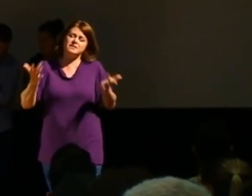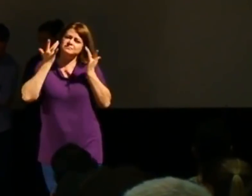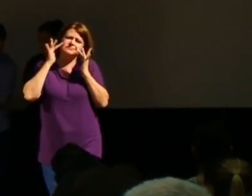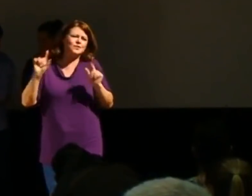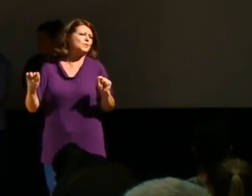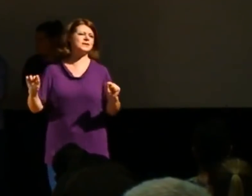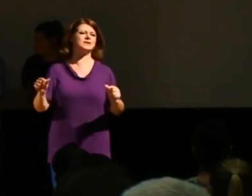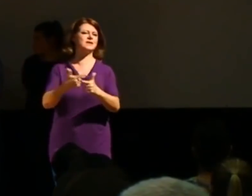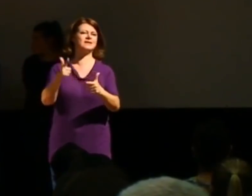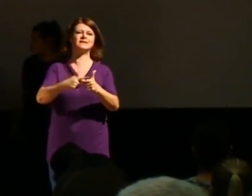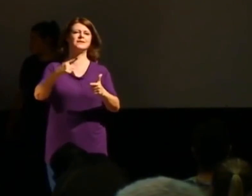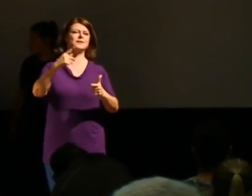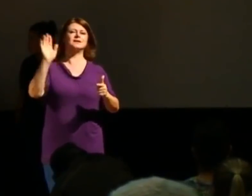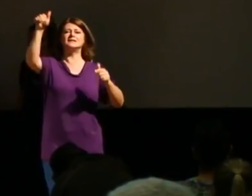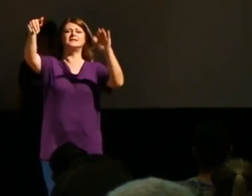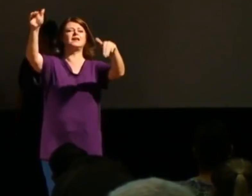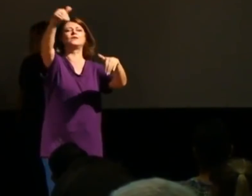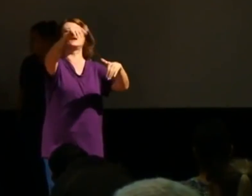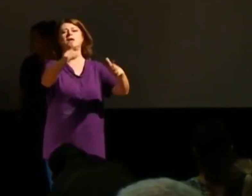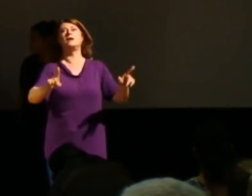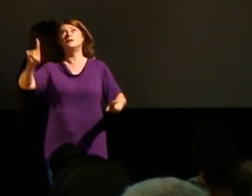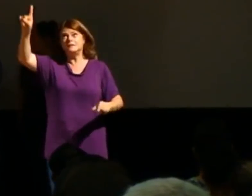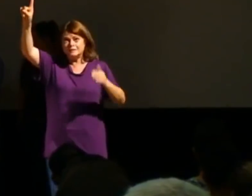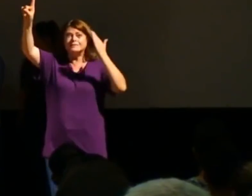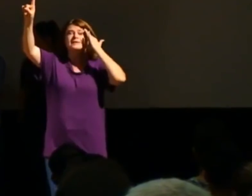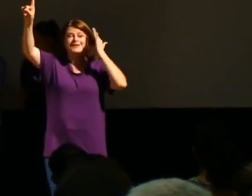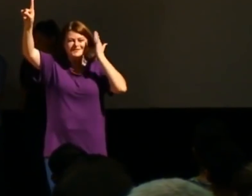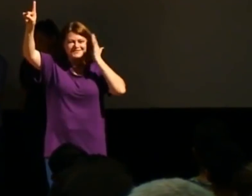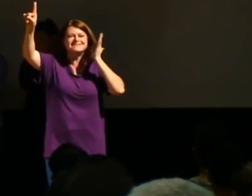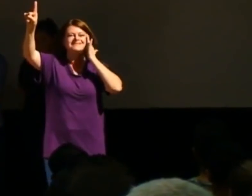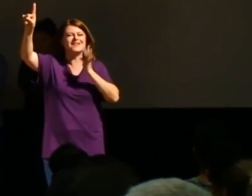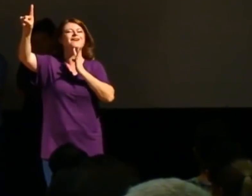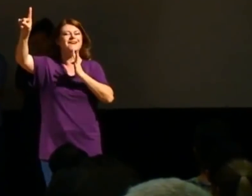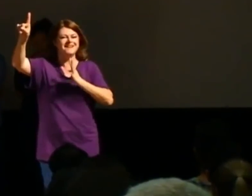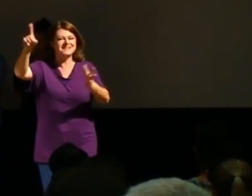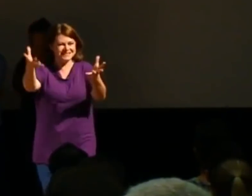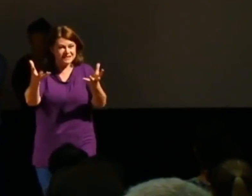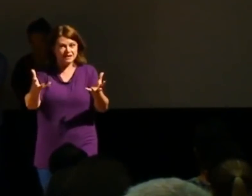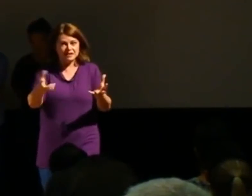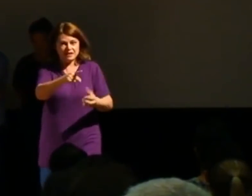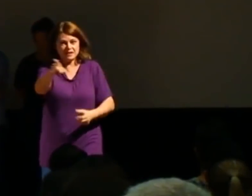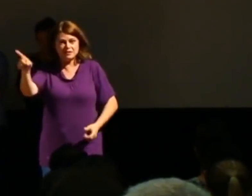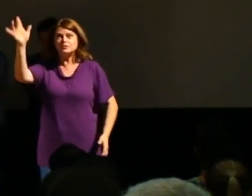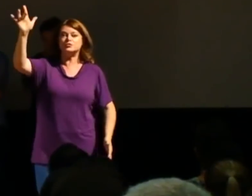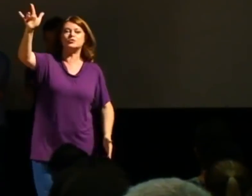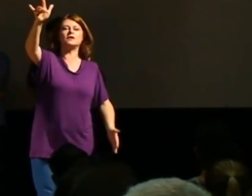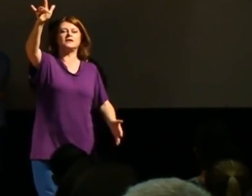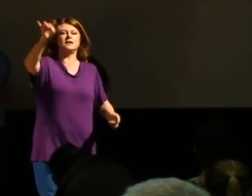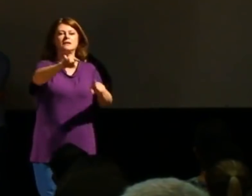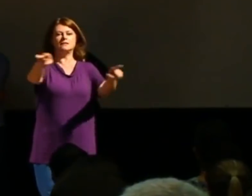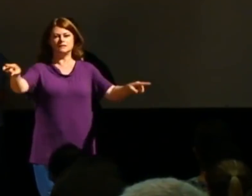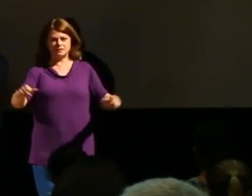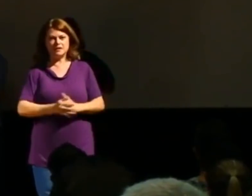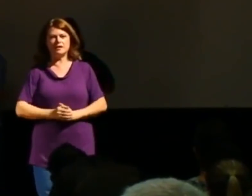a enfermidade na alma, mas o Senhor que está aqui sabe. Você quer que Deus hoje toque na sua ferida? Fique